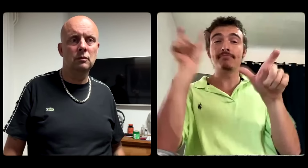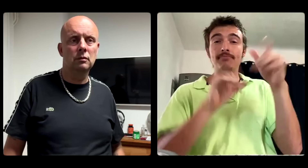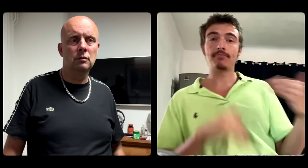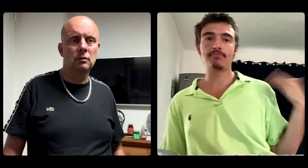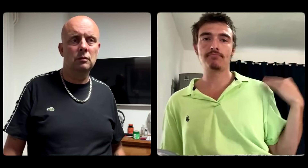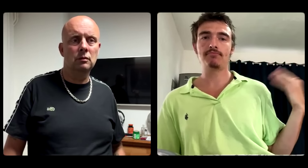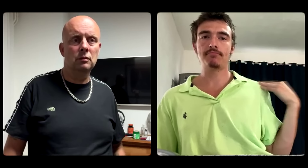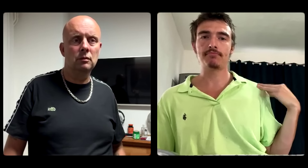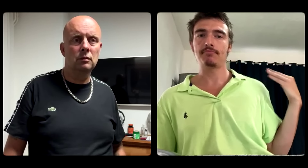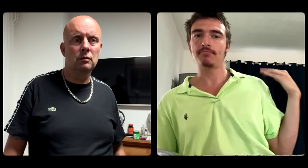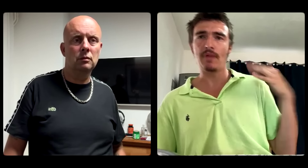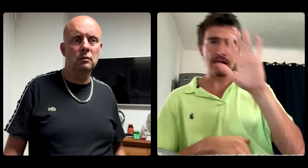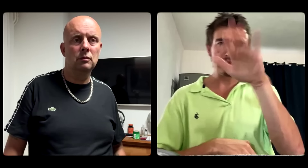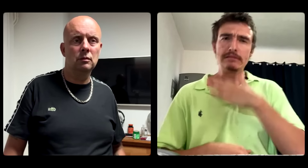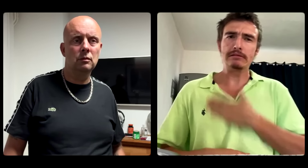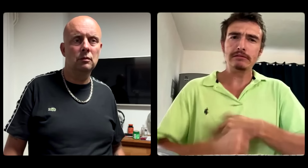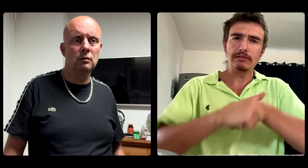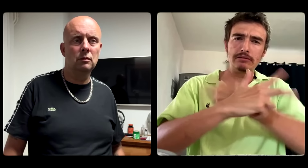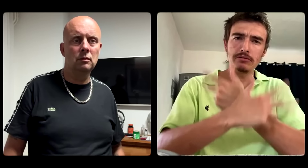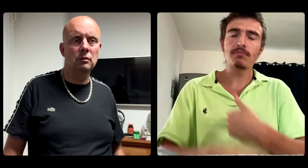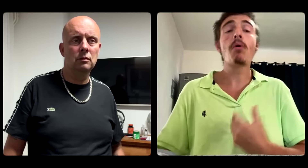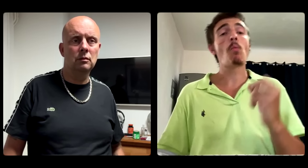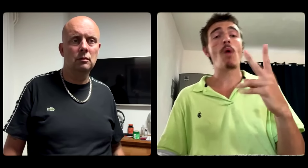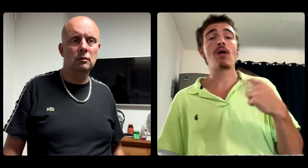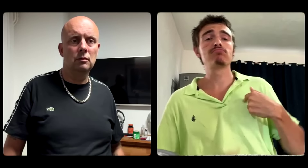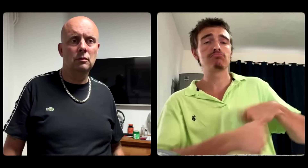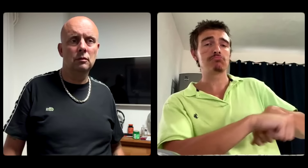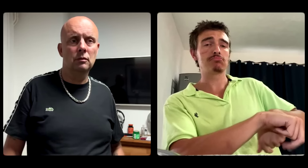Eeuw. Eeuw. Je bent daar gewoon binnengestapt.